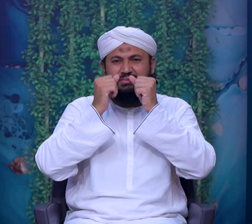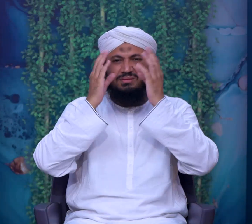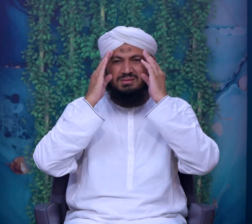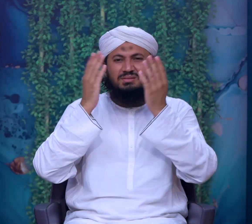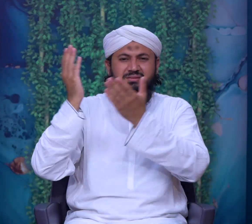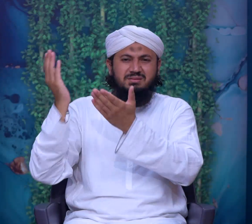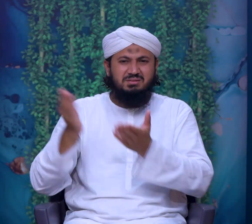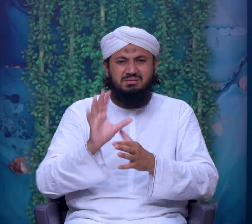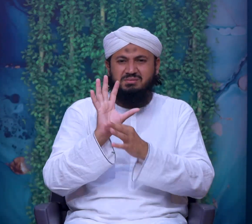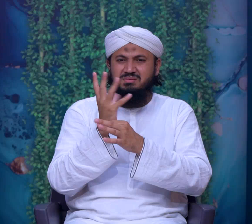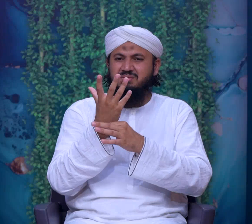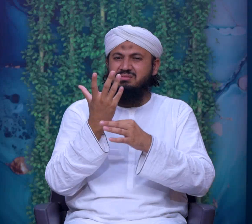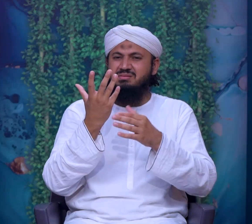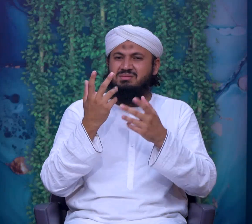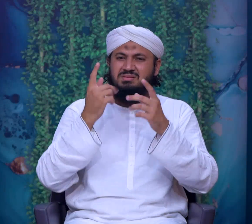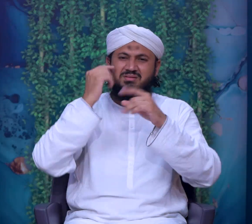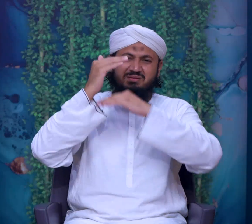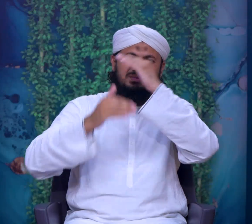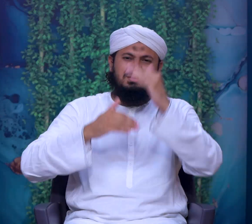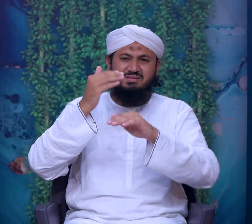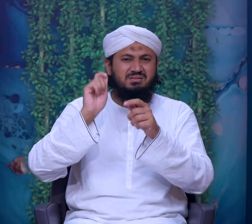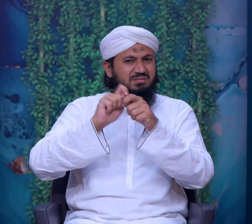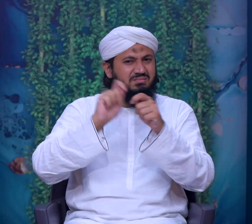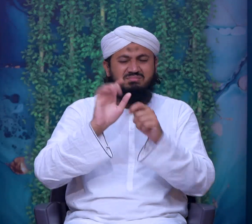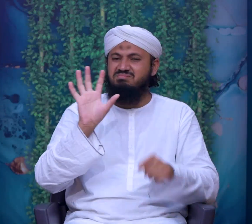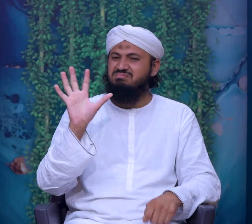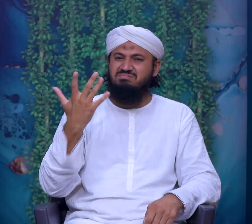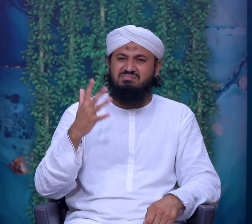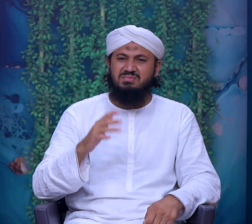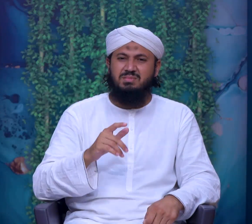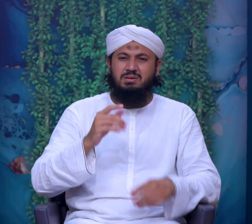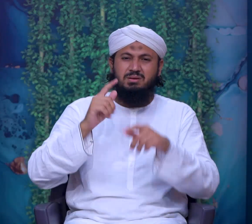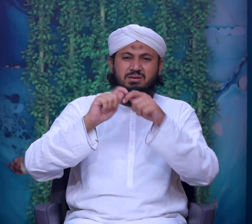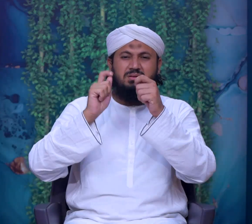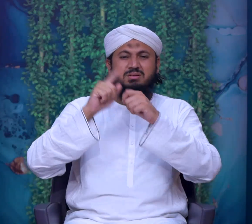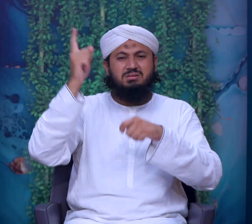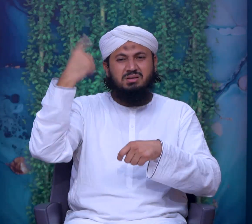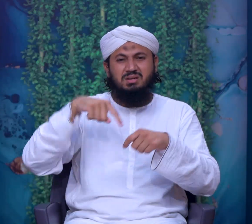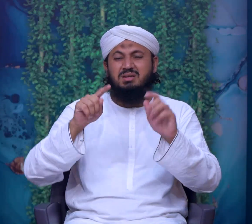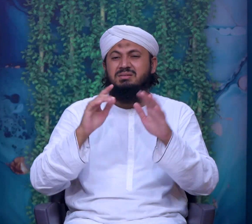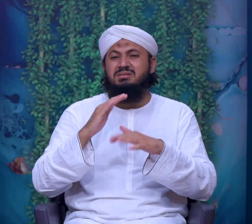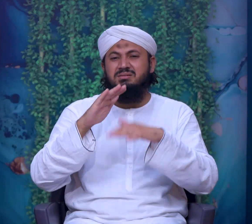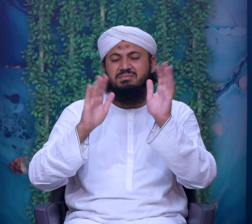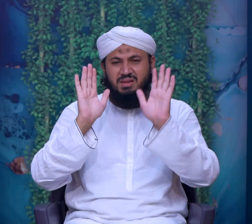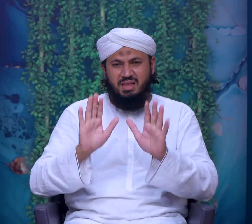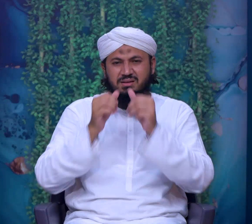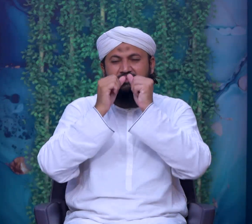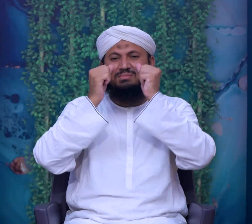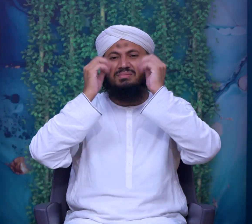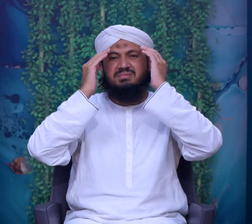نہ ہوتا دو جہاں کا انتظام، تو زمیں کا نور ہے تو آسماں کا نور ہے۔ صلو علی الحبیب صلی اللہ علی